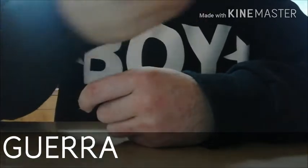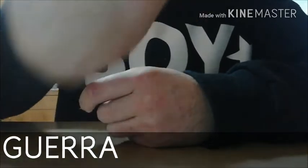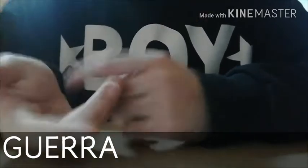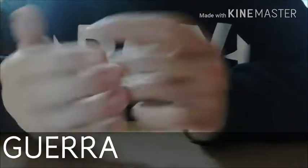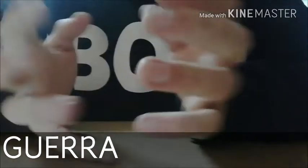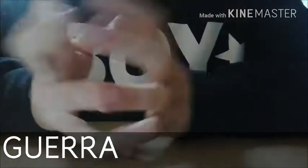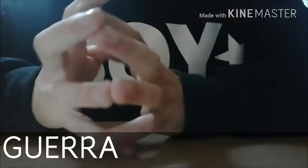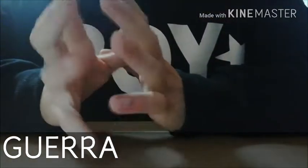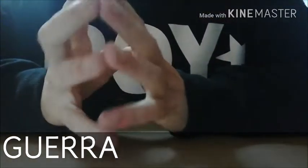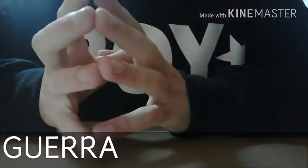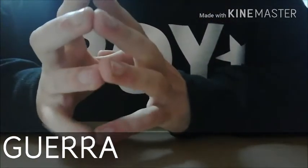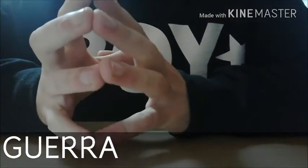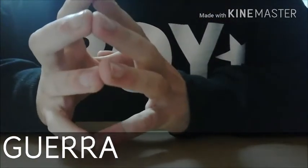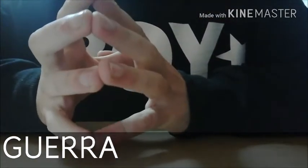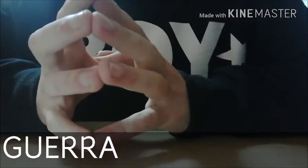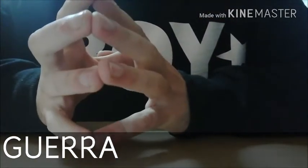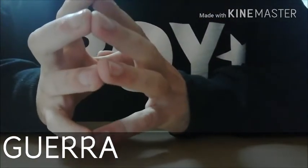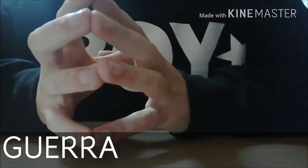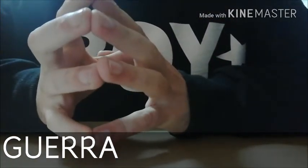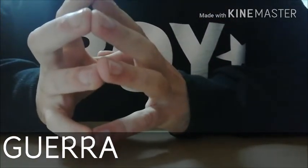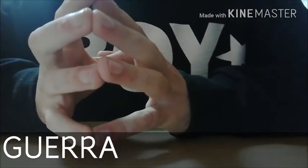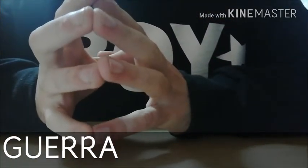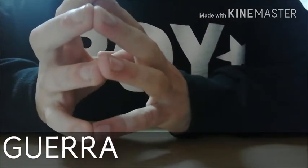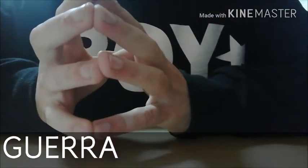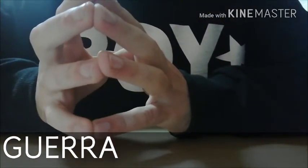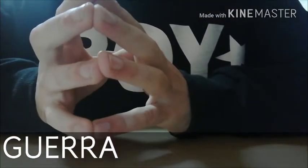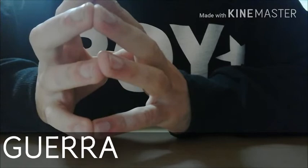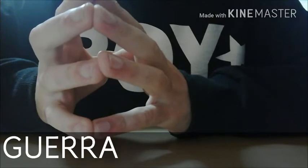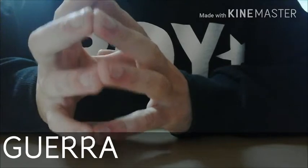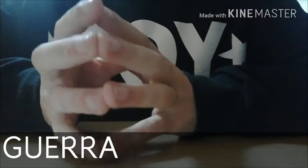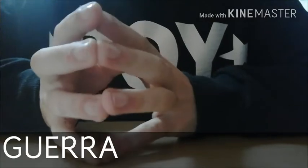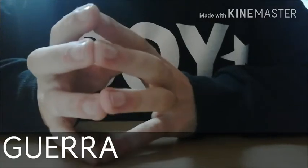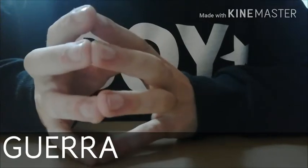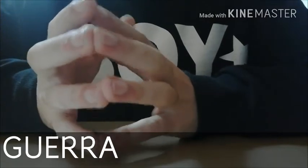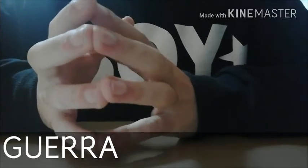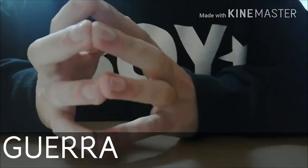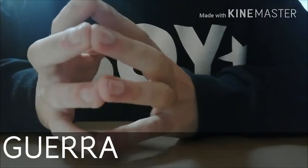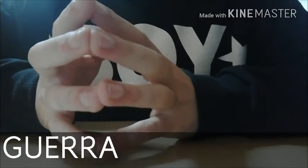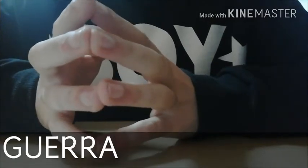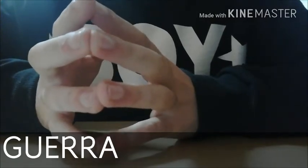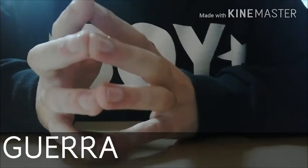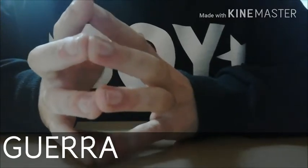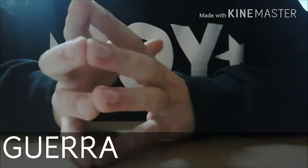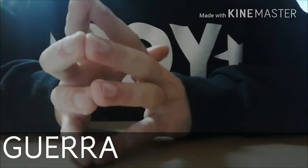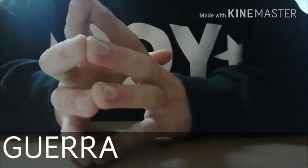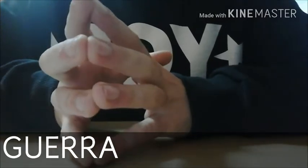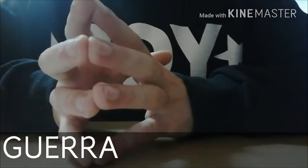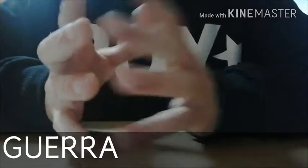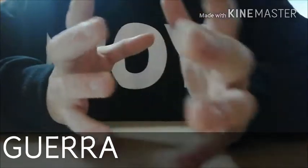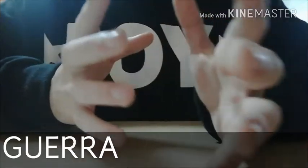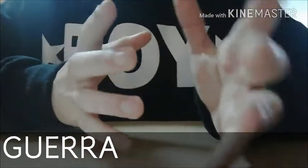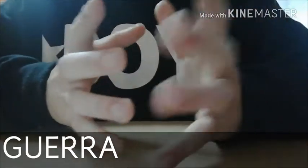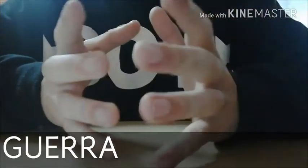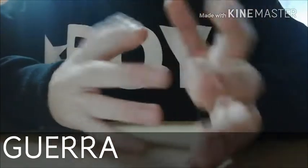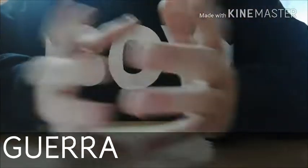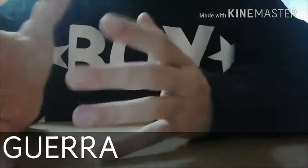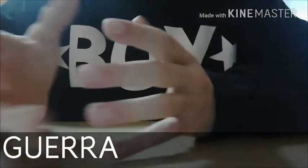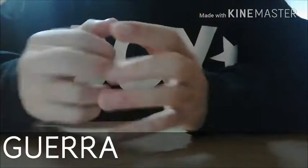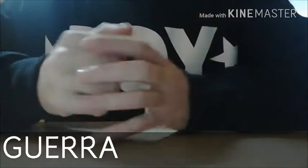sanno che ha appena sento una parola guerra subito la parola guerra a